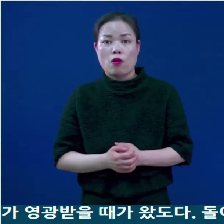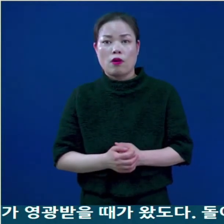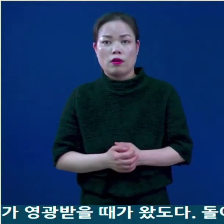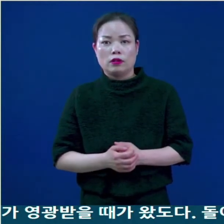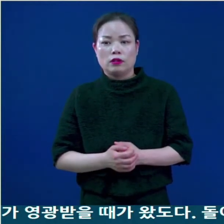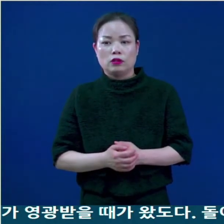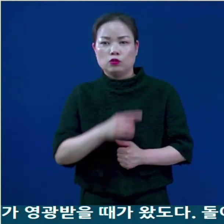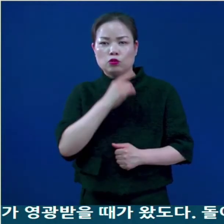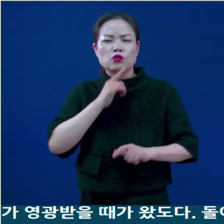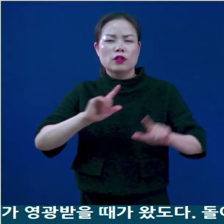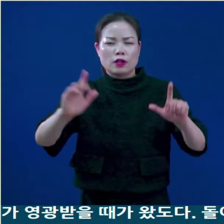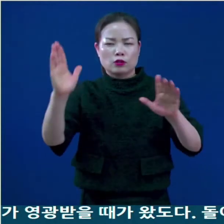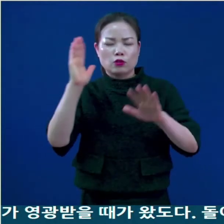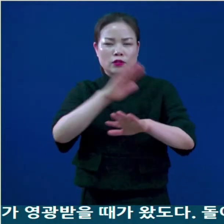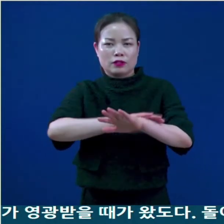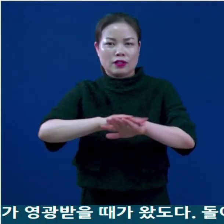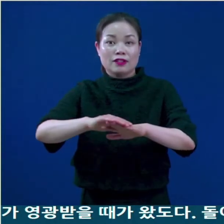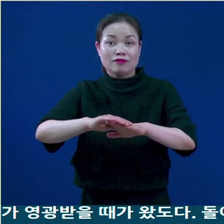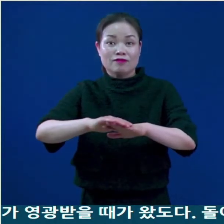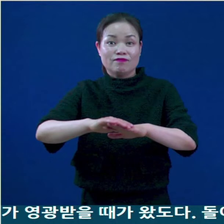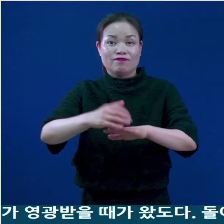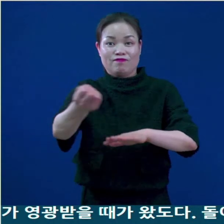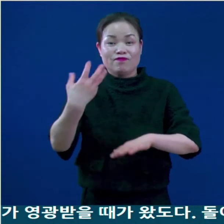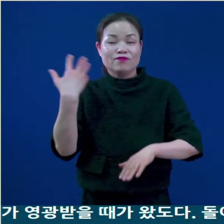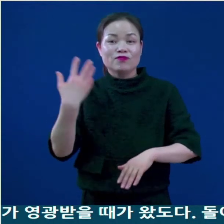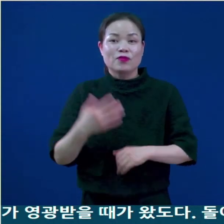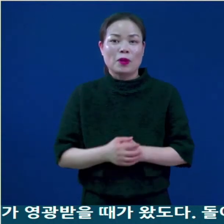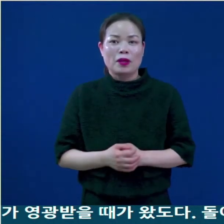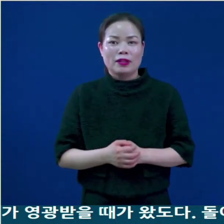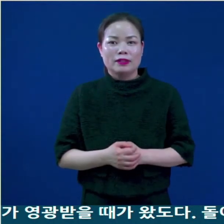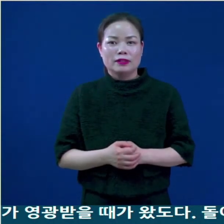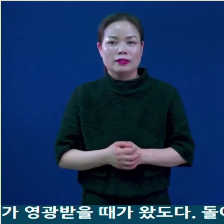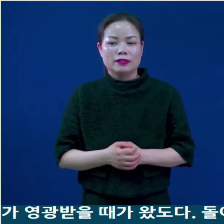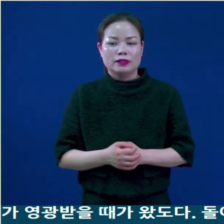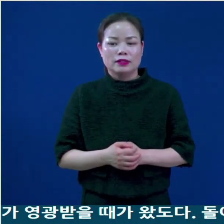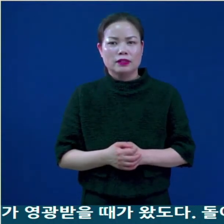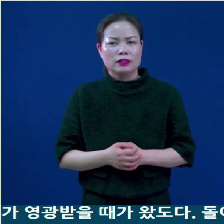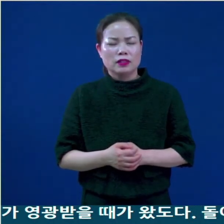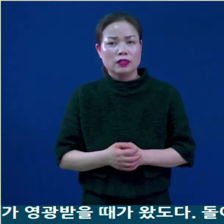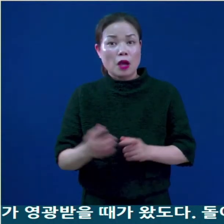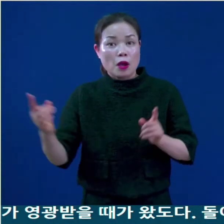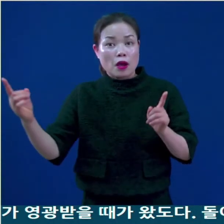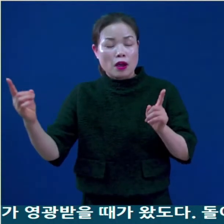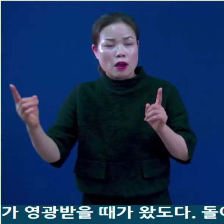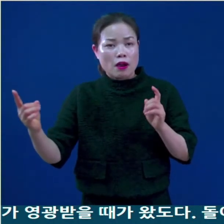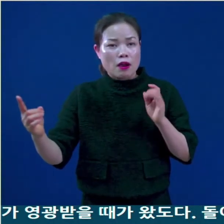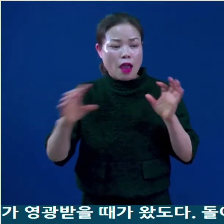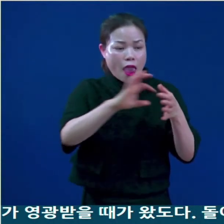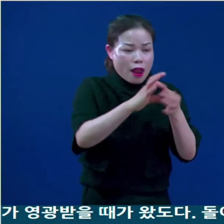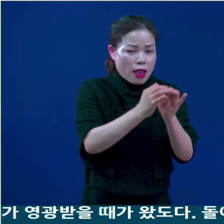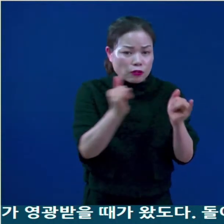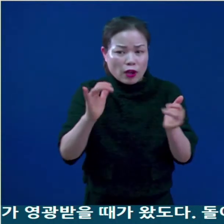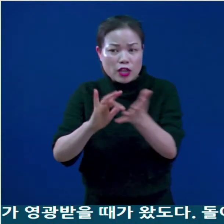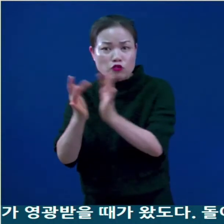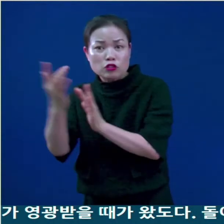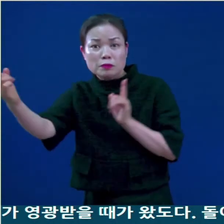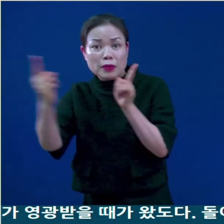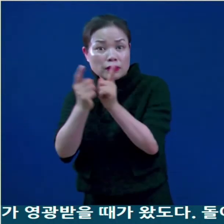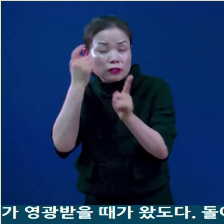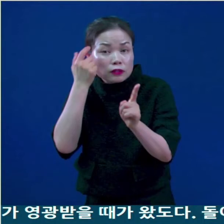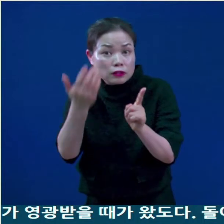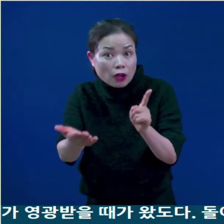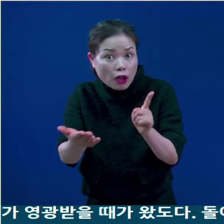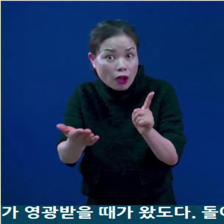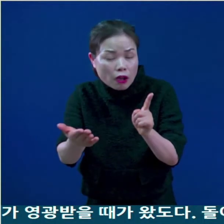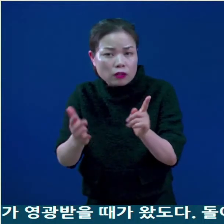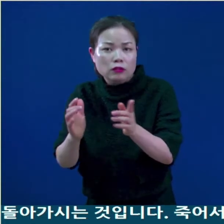아니면 주일 설교까지 다 듣고 답하셔도 됩니다. 그럼 이거 그냥 가정해 보세요. 만났을까 안 만났을까? 저는 안 만났다고